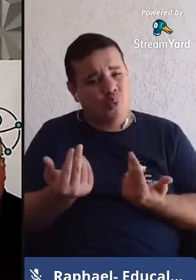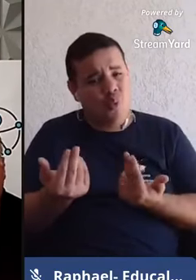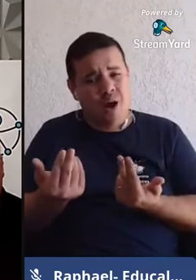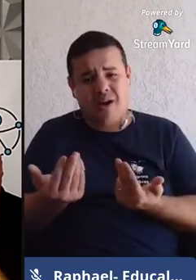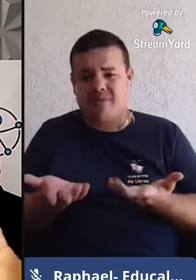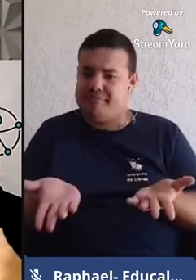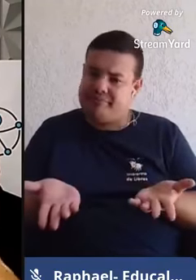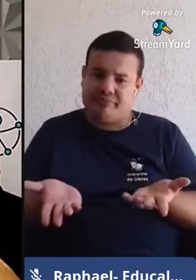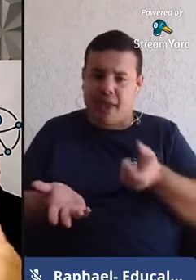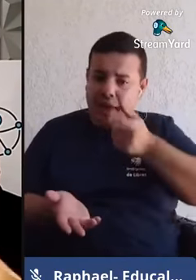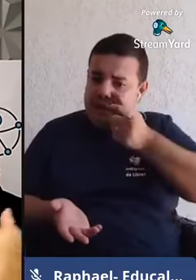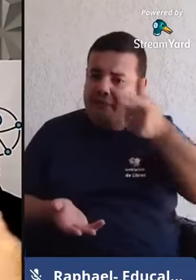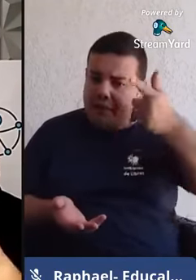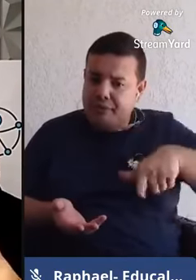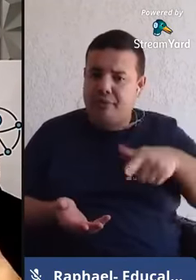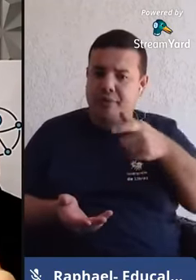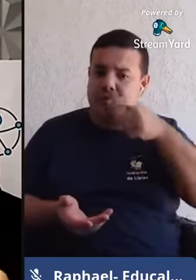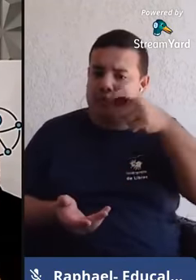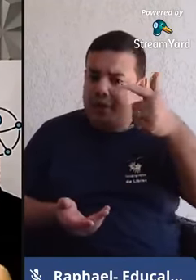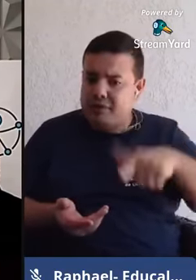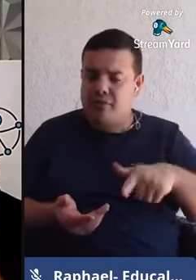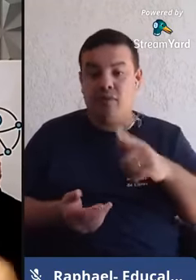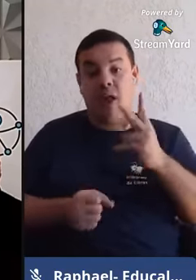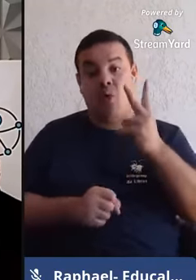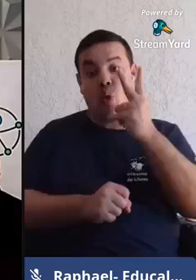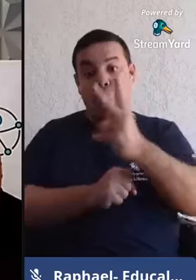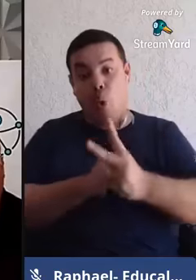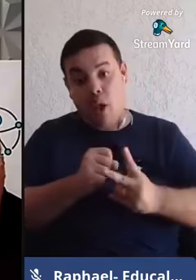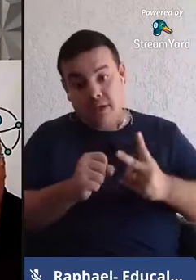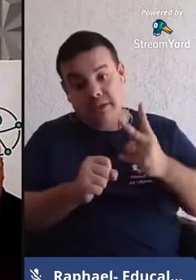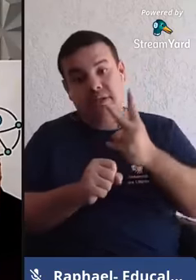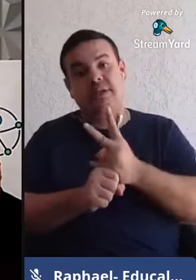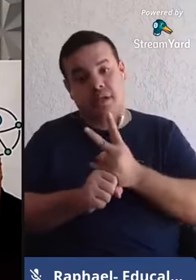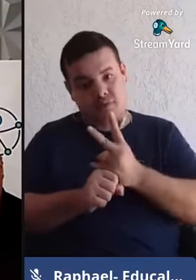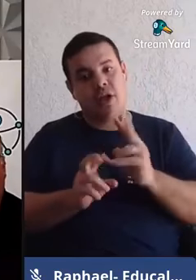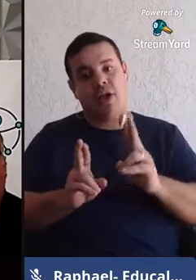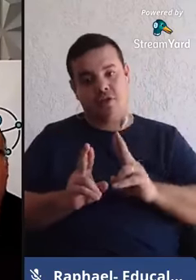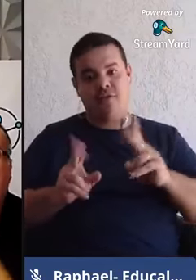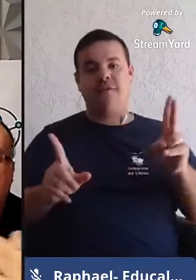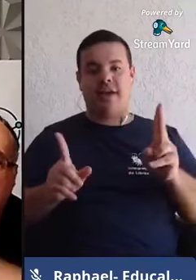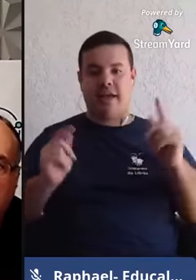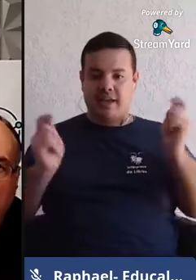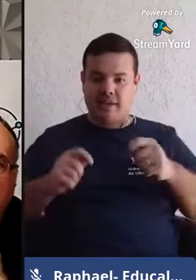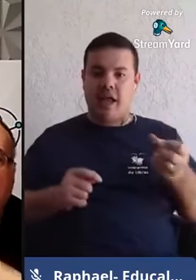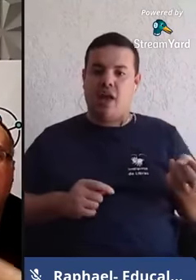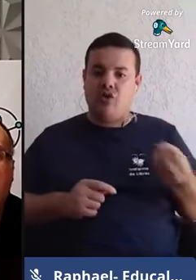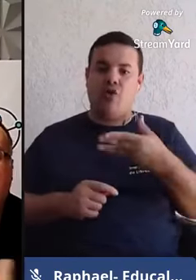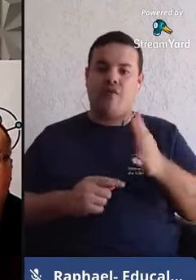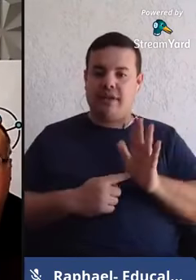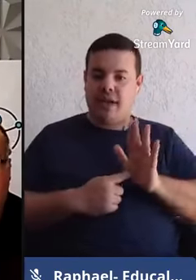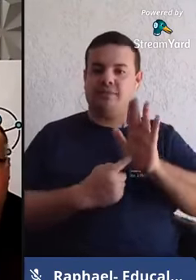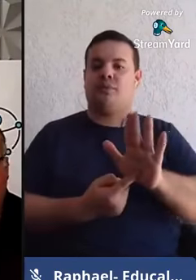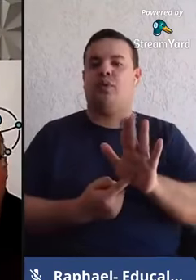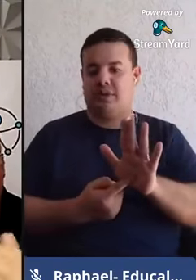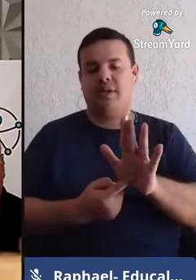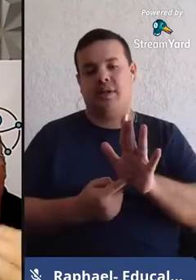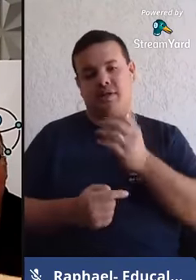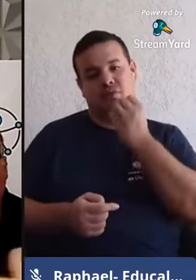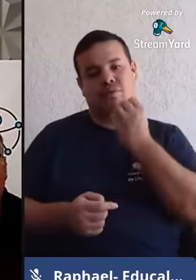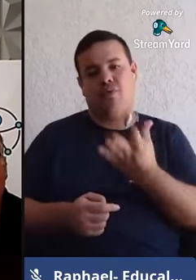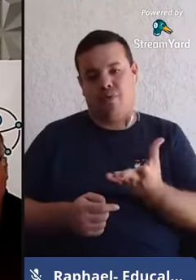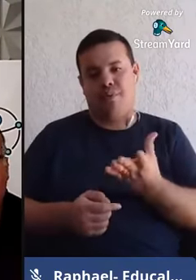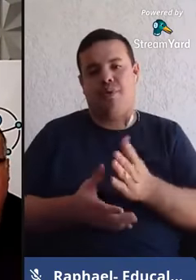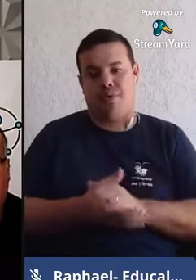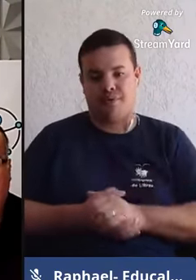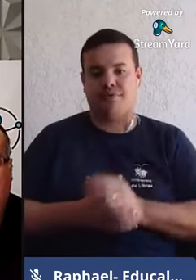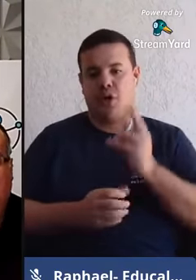vê de novo. Ela sendo a cada 2 anos, você tem a possibilidade de levar coisas novas, né? Então, isso já foi um grande passo. Ela ser de